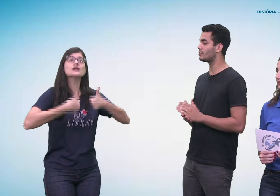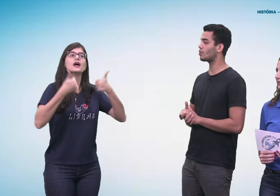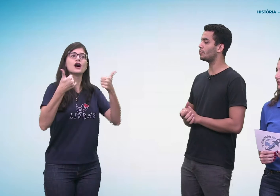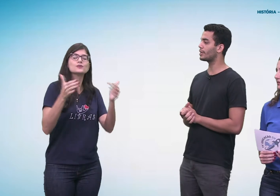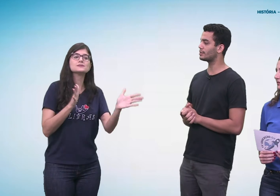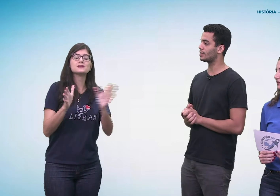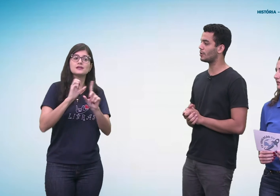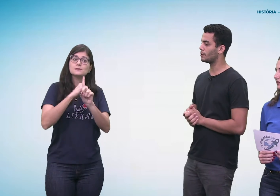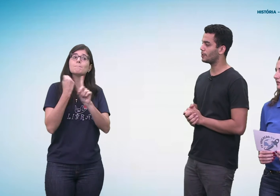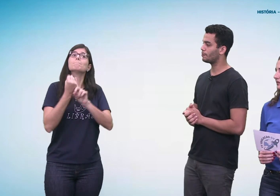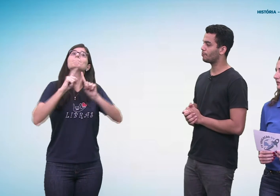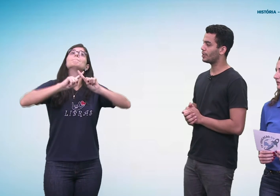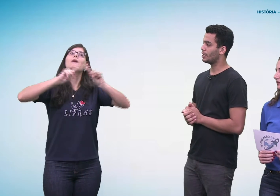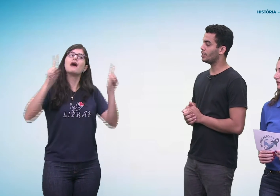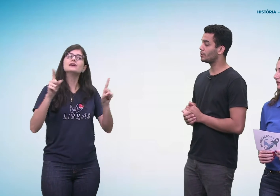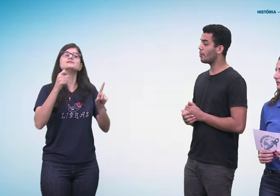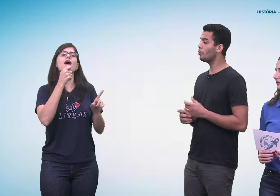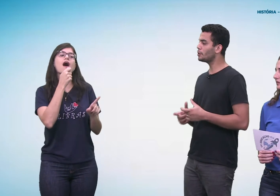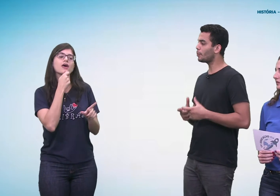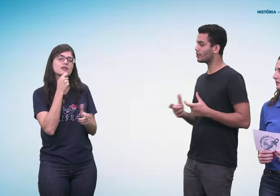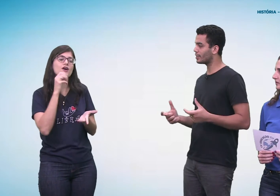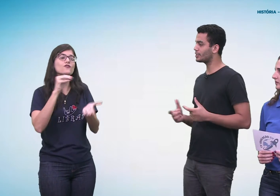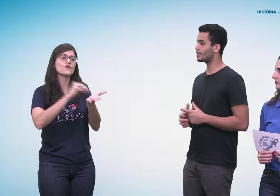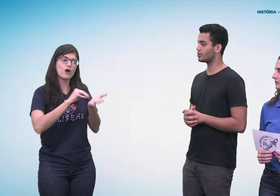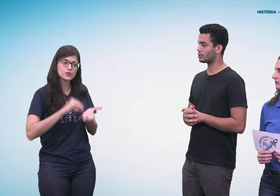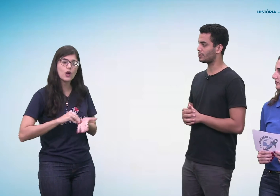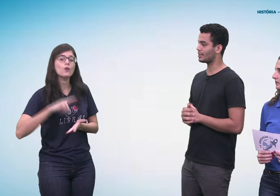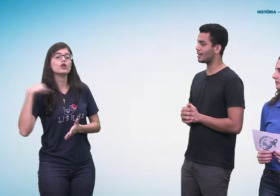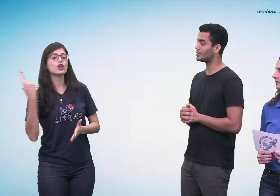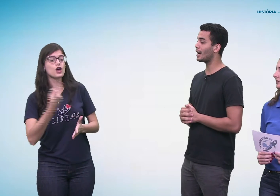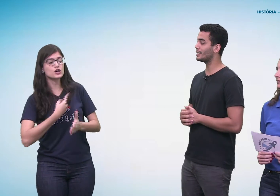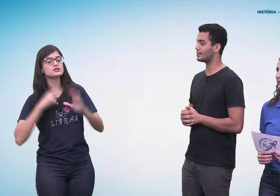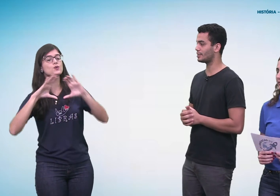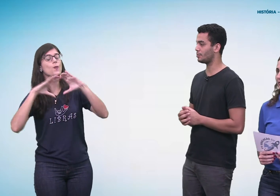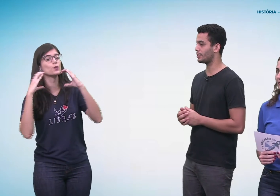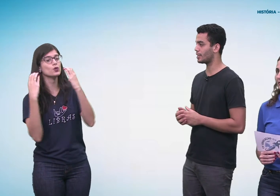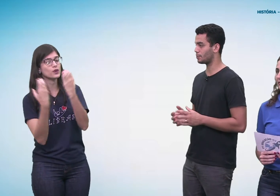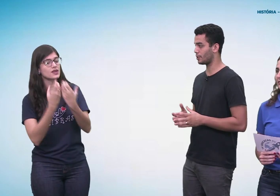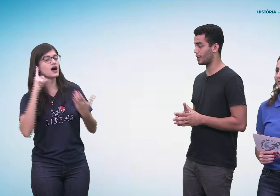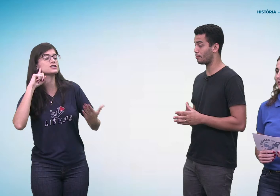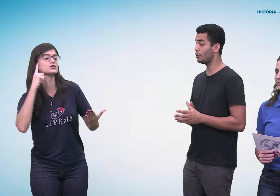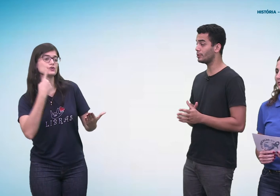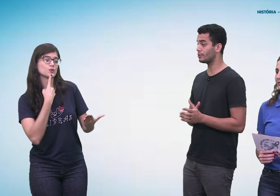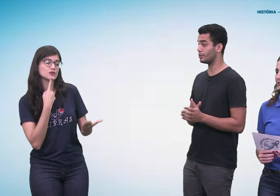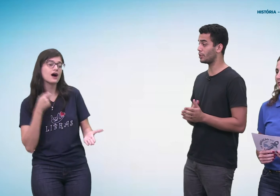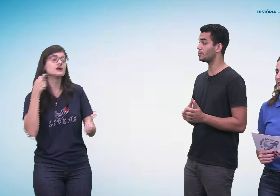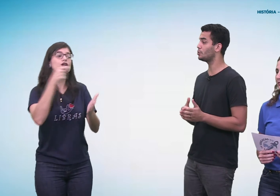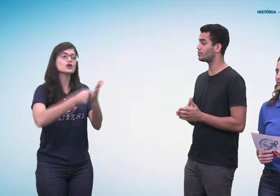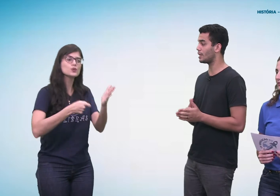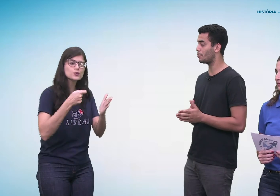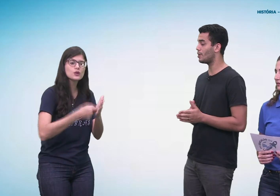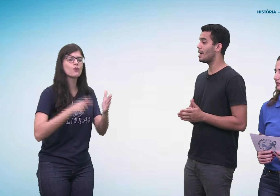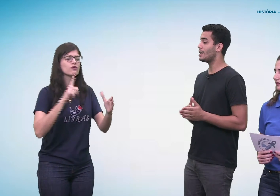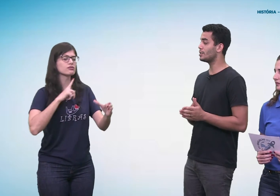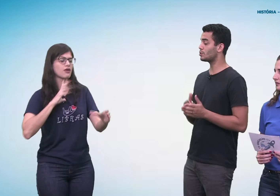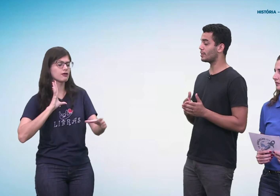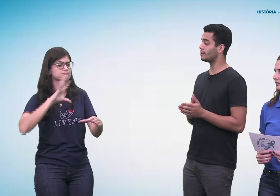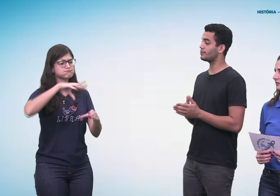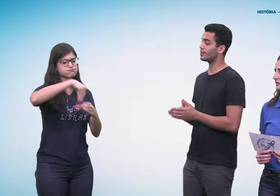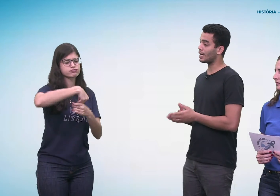uma comunicação. Então é muito importante que na nossa sociedade haja acessibilidade, porque durante muito tempo isso tem ficado